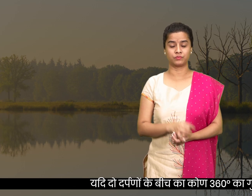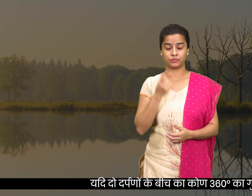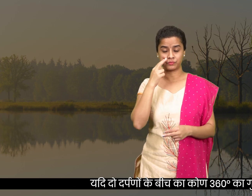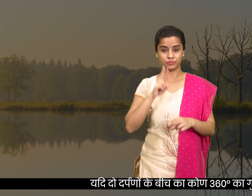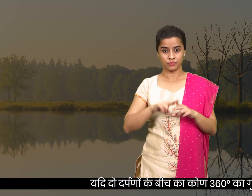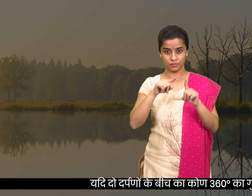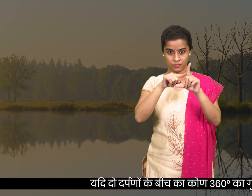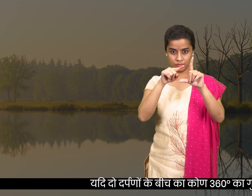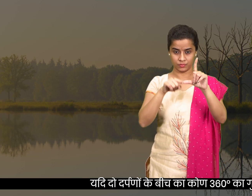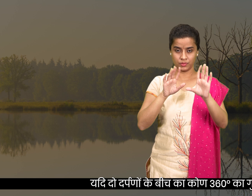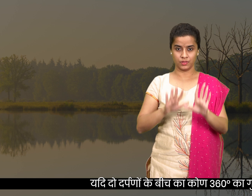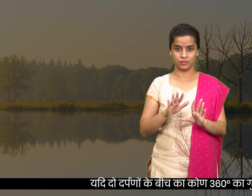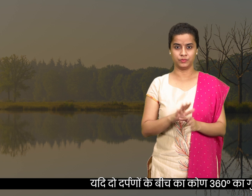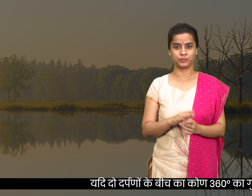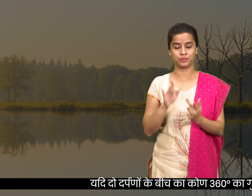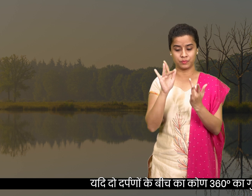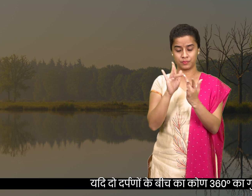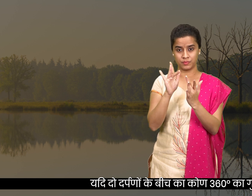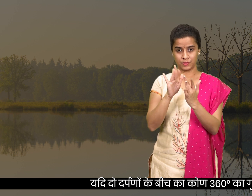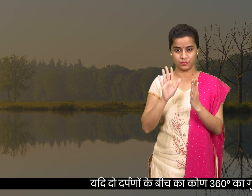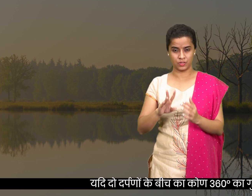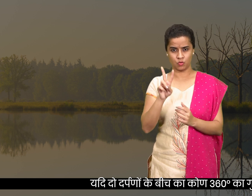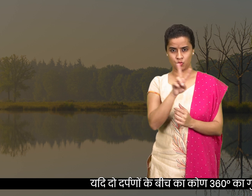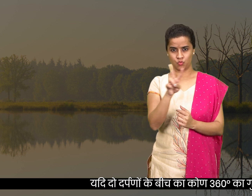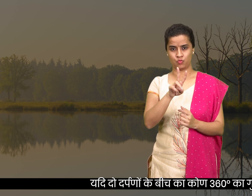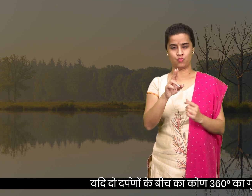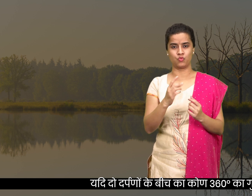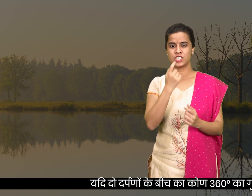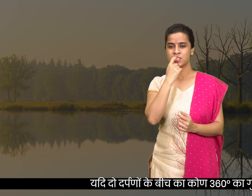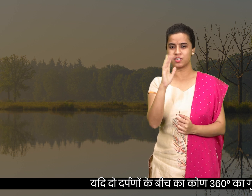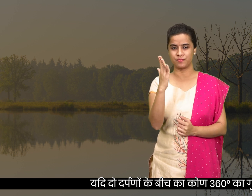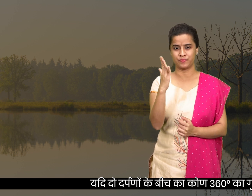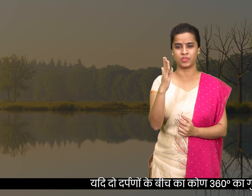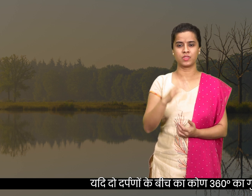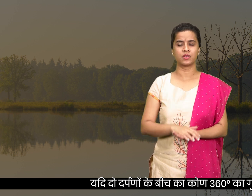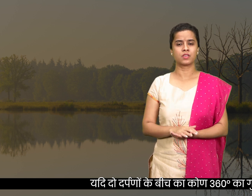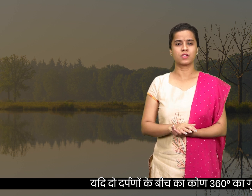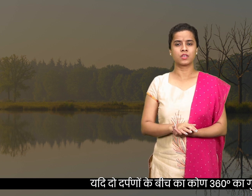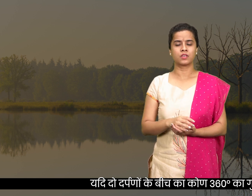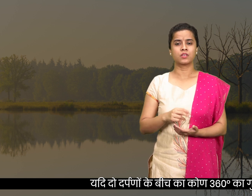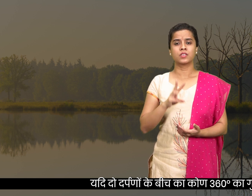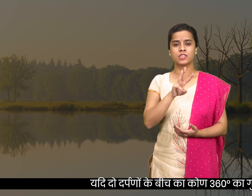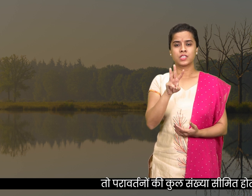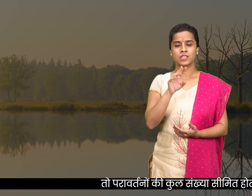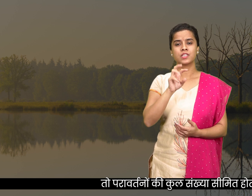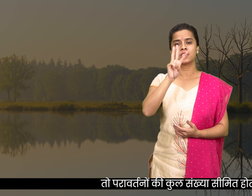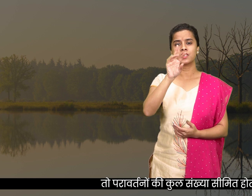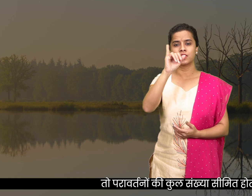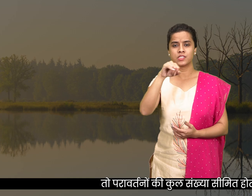यदि 2 दर्पणों के बीच का कोण 360 डिग्री का गुणज है